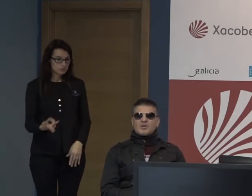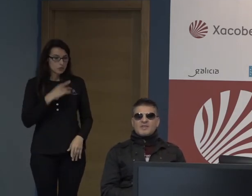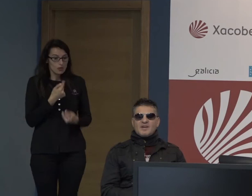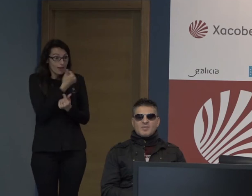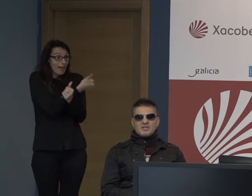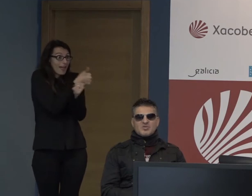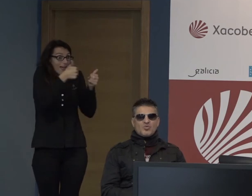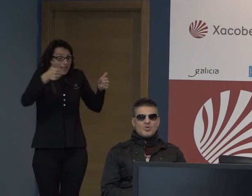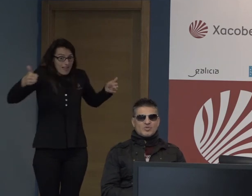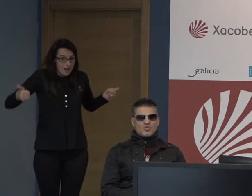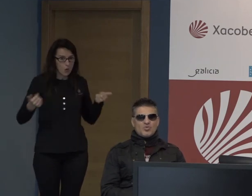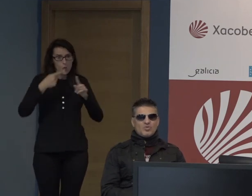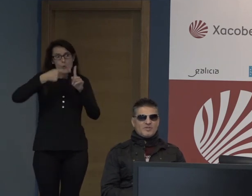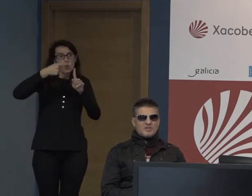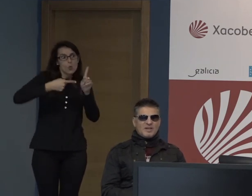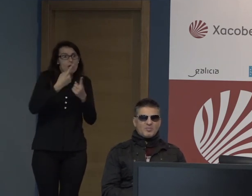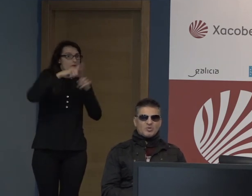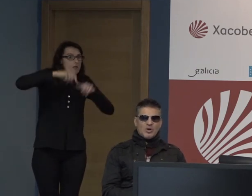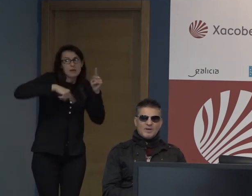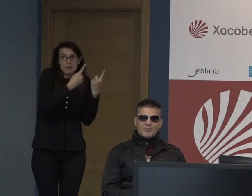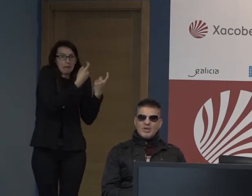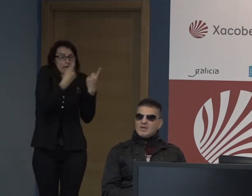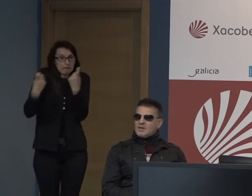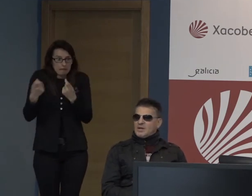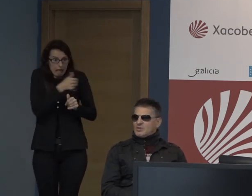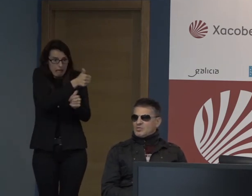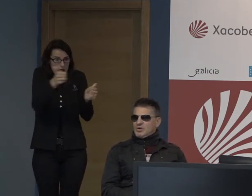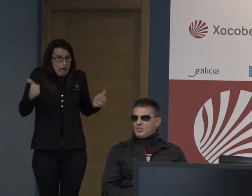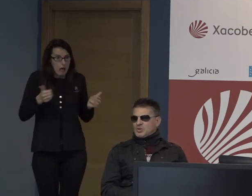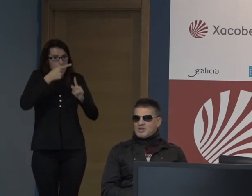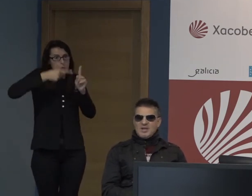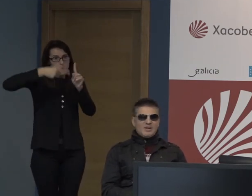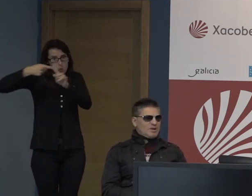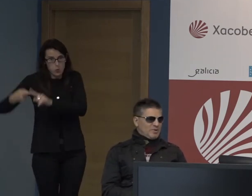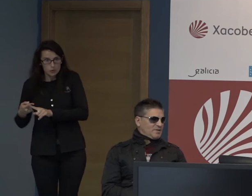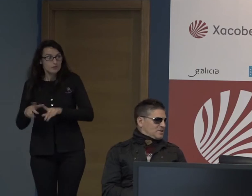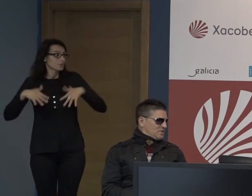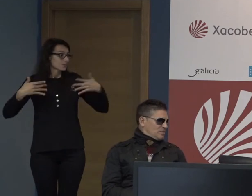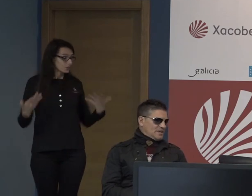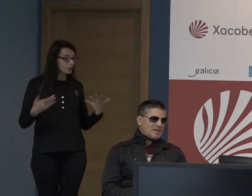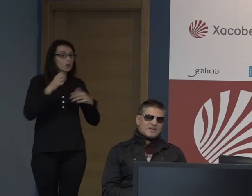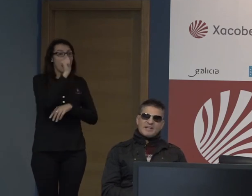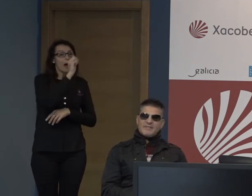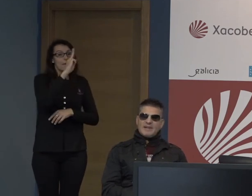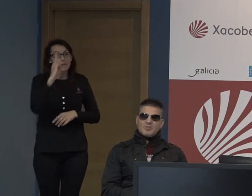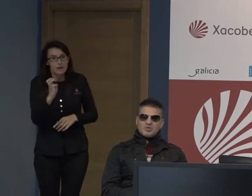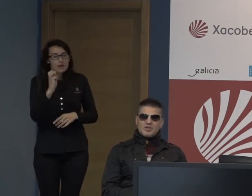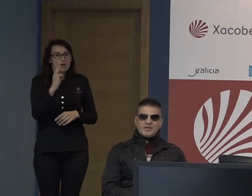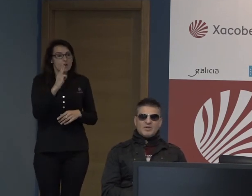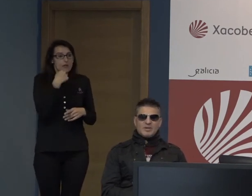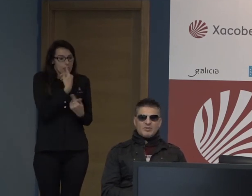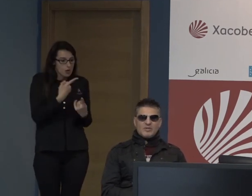uno las utilizara en base a su necesidad puntual, ¿no? Entonces, bueno, pues hay una aplicación que está muy bien, que también la